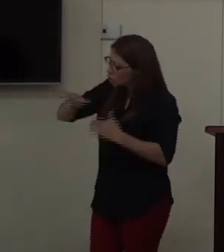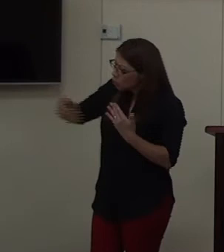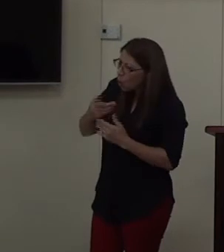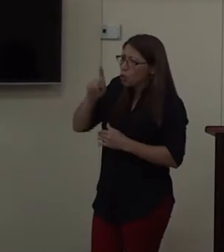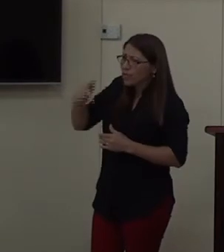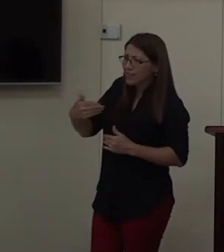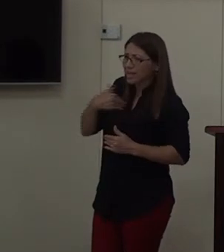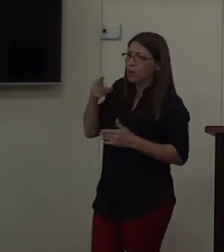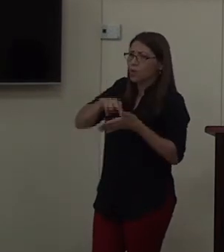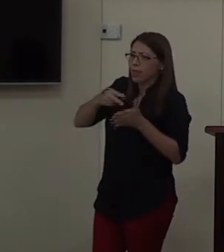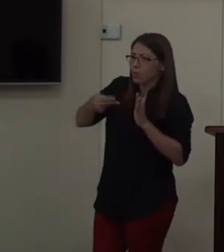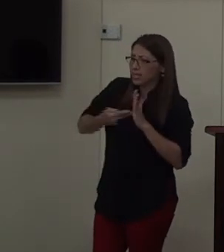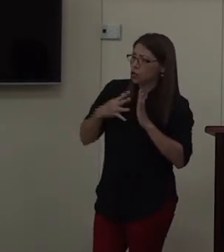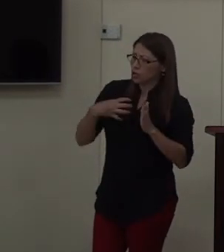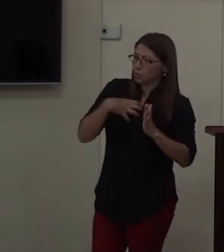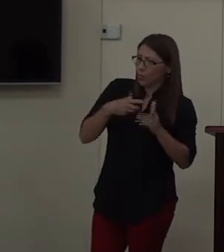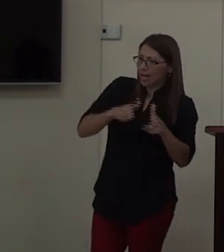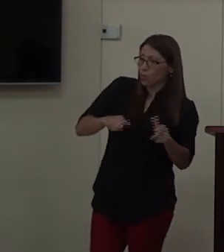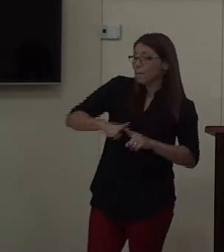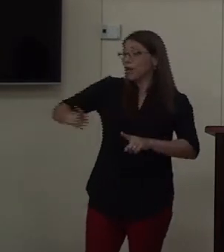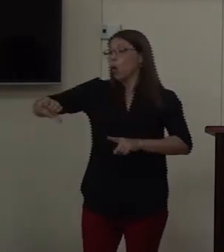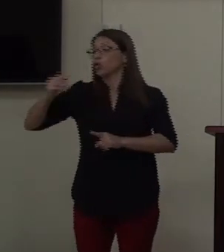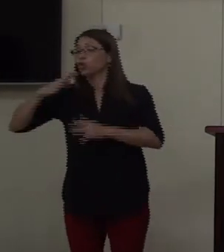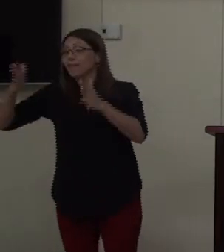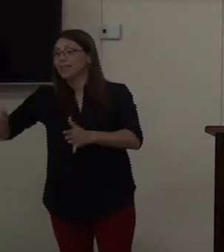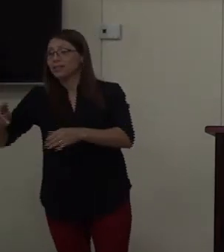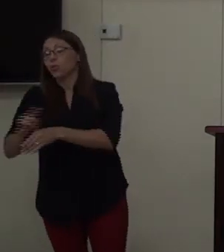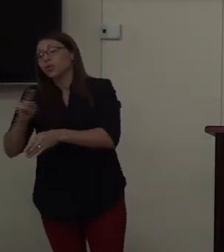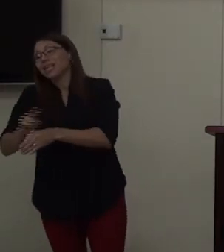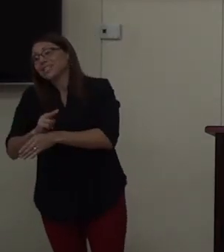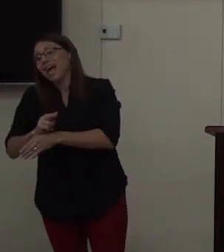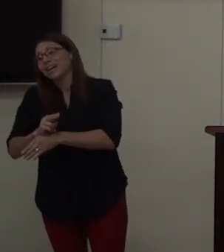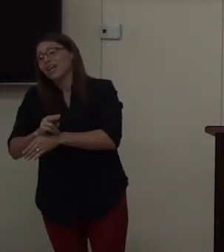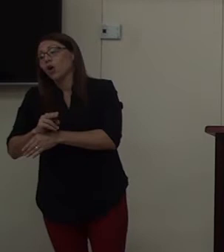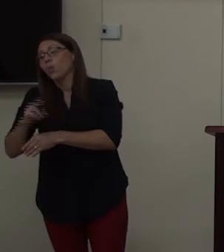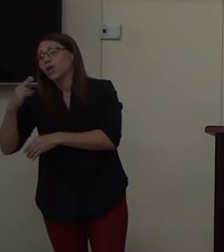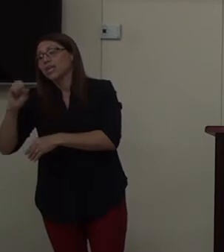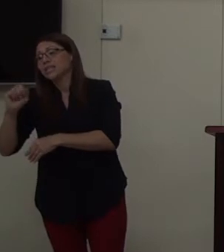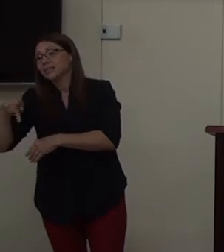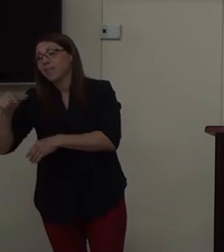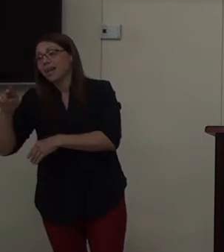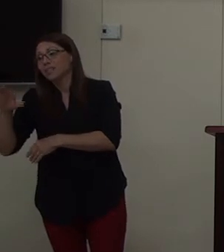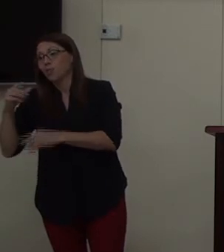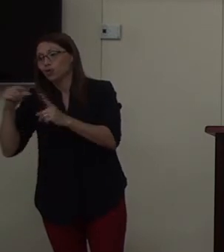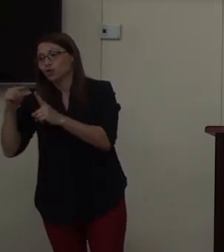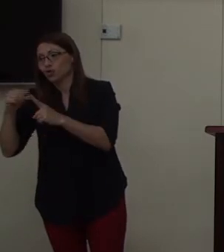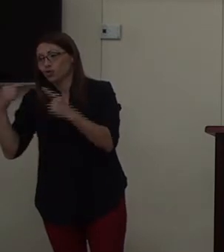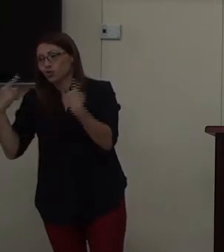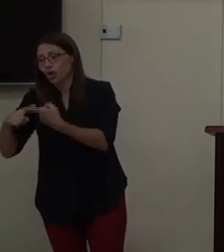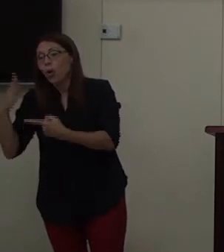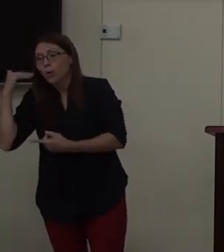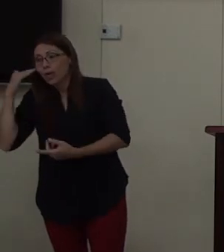en su lengua, ¿verdad? Mientras que otros hablantes utilizan los hispanismos, las palabras en español,